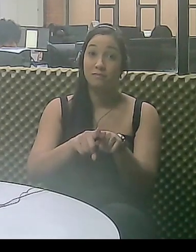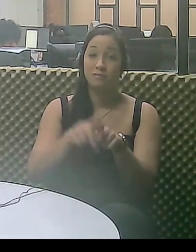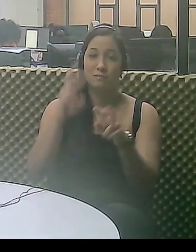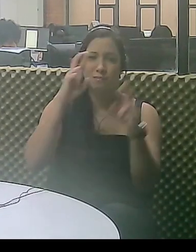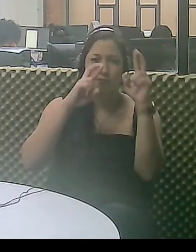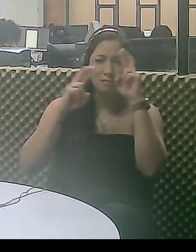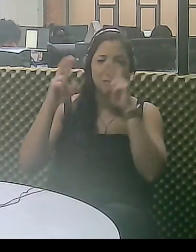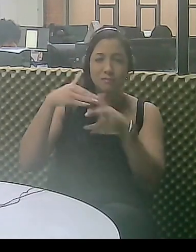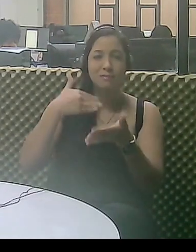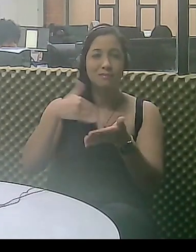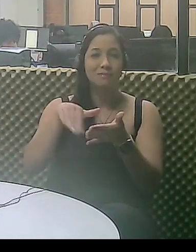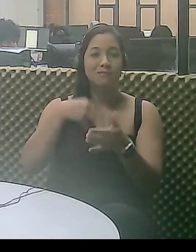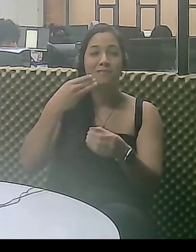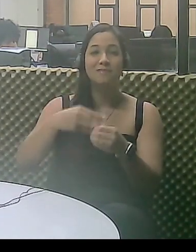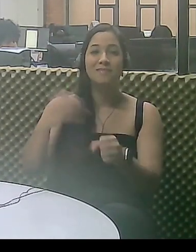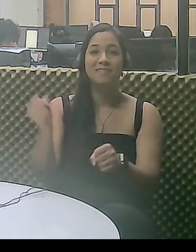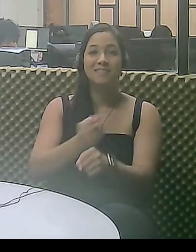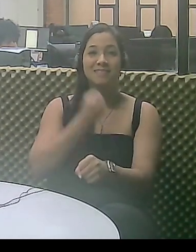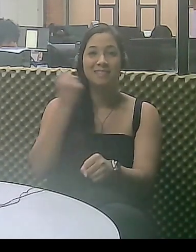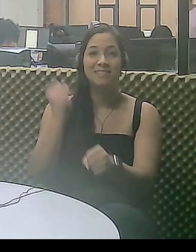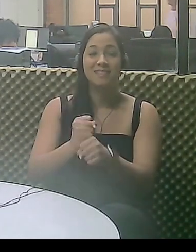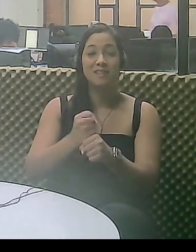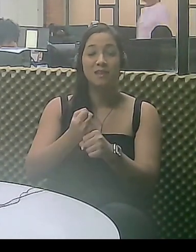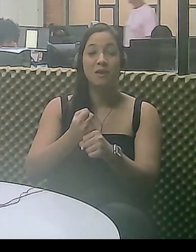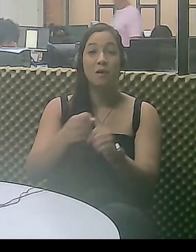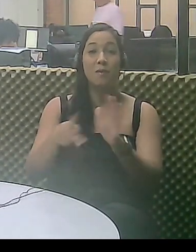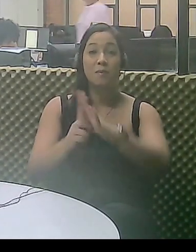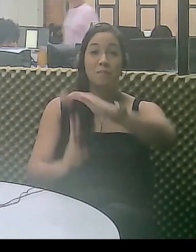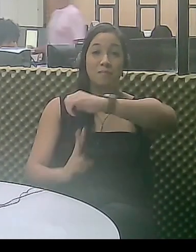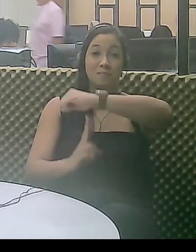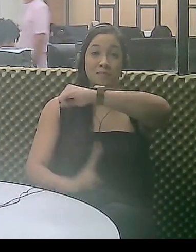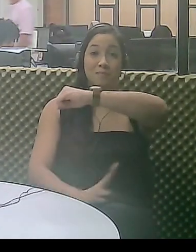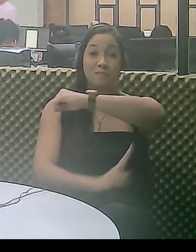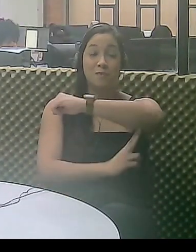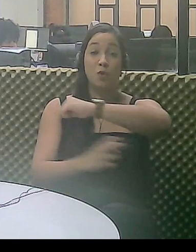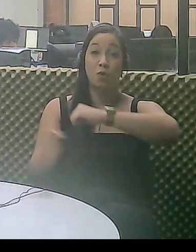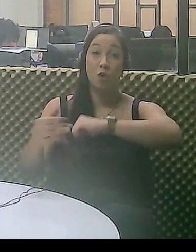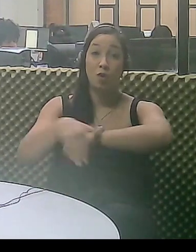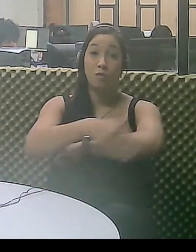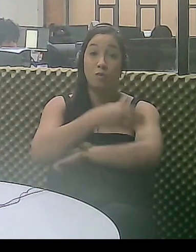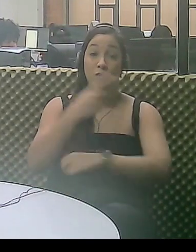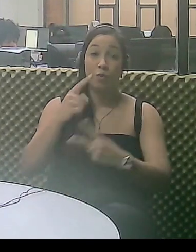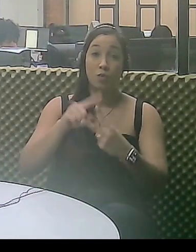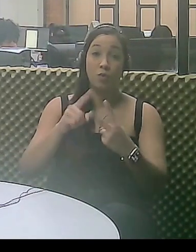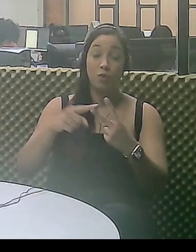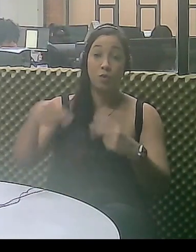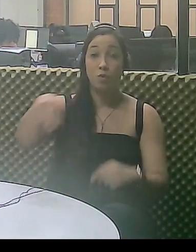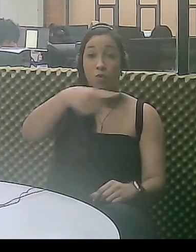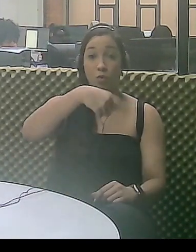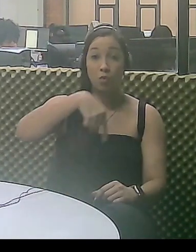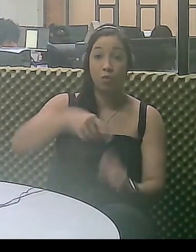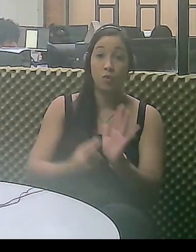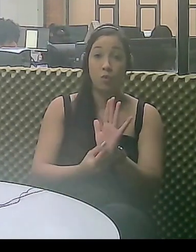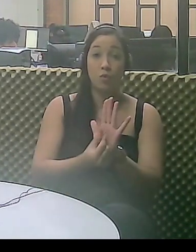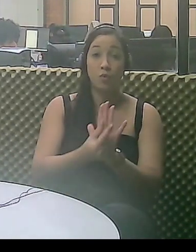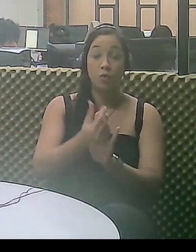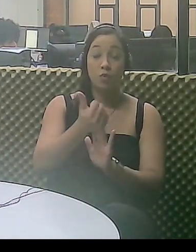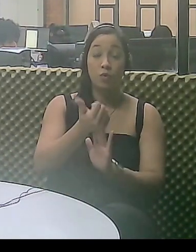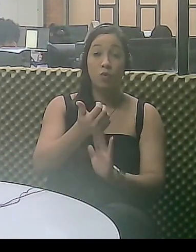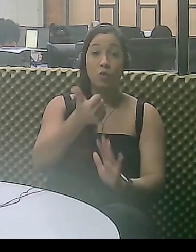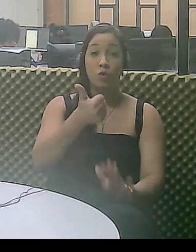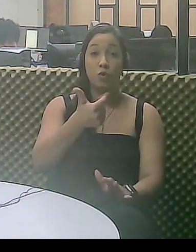Supervisionada pela Secretaria Municipal de Obras, a construção da ponte, nova via e duas rotatórias está orçada em pouco mais